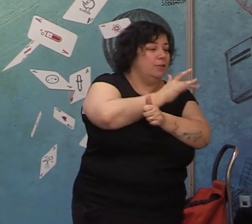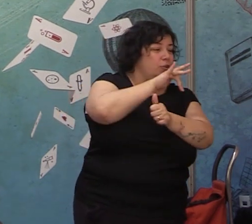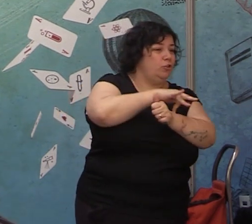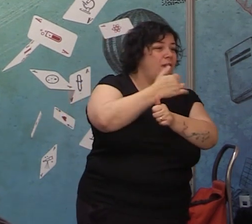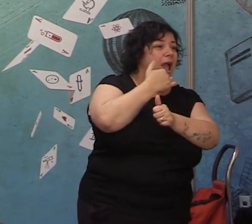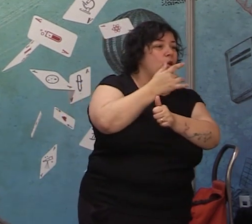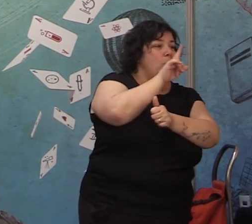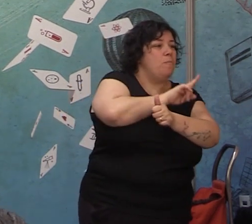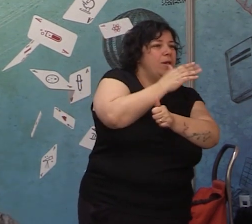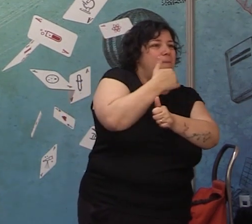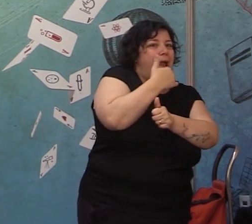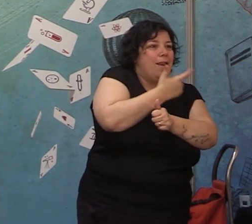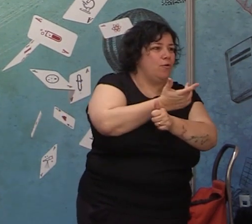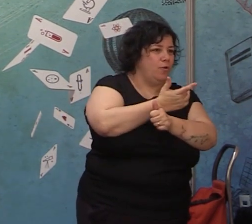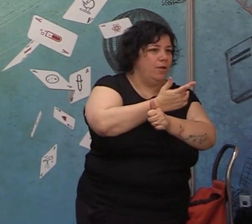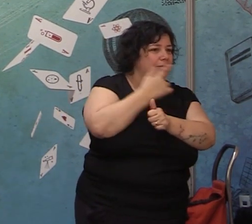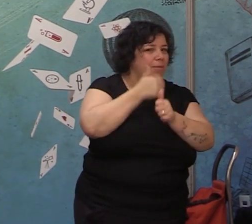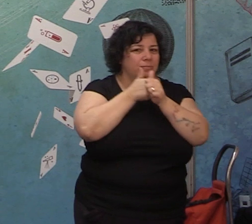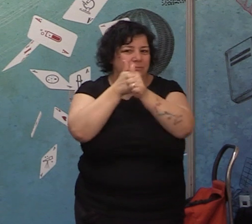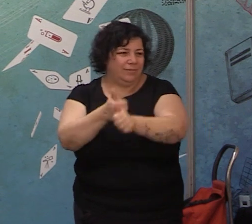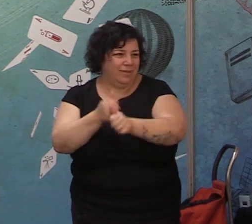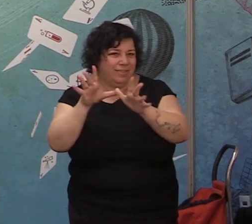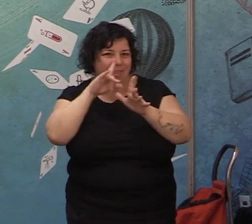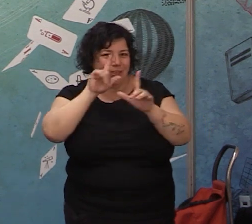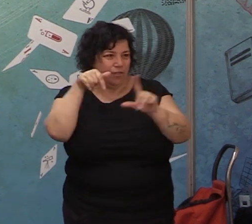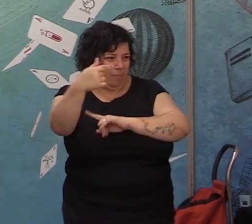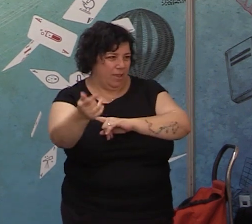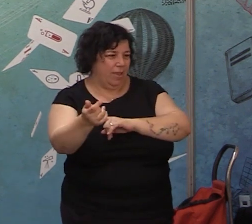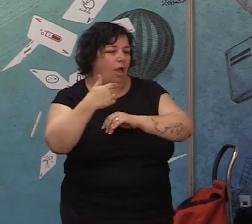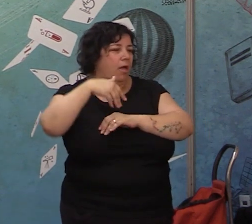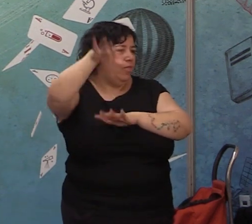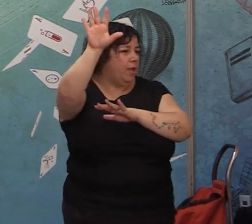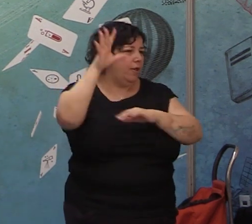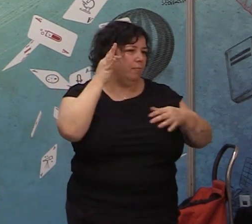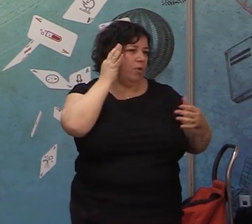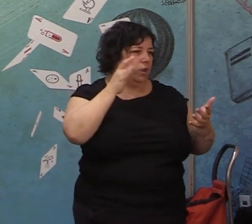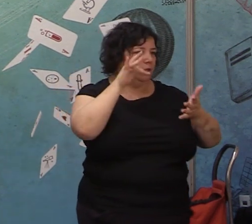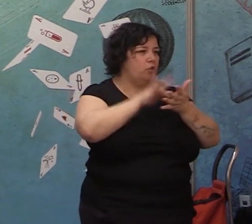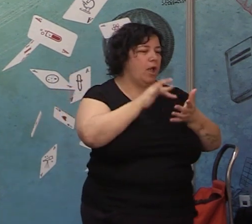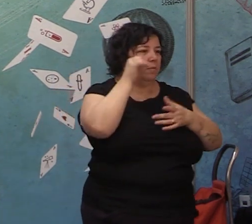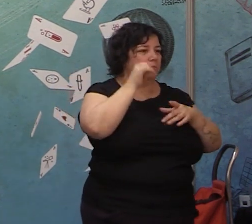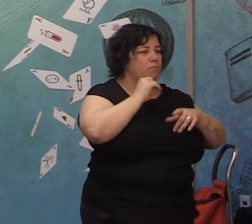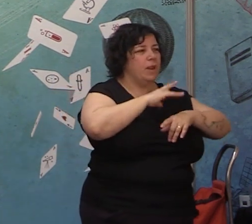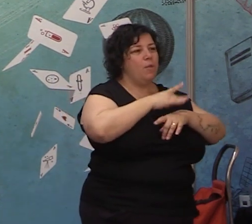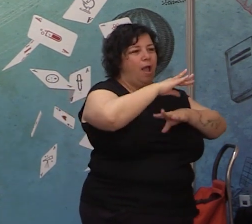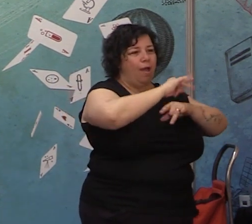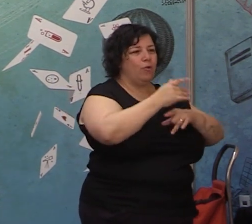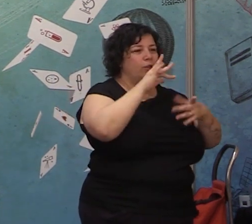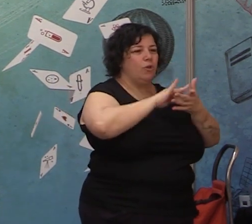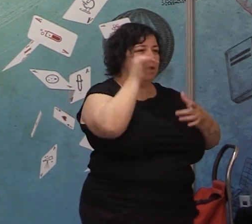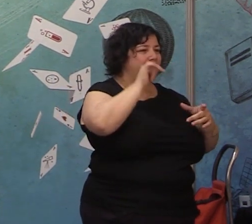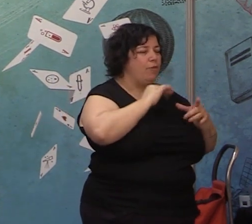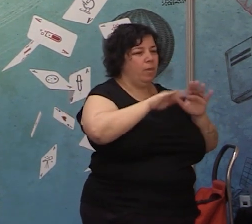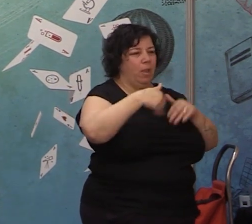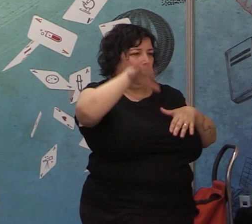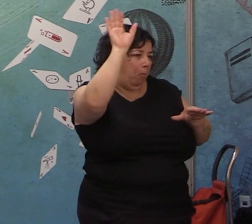algún apo de estos, ¿no? Algún problema. No se puede dejar de la mano de Dios a una chica que haya tenido diabetes gestacional en el embarazo.